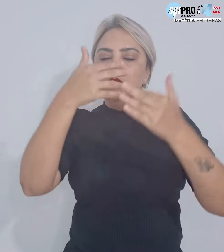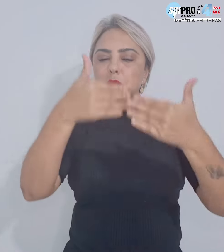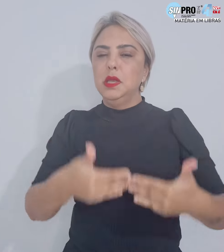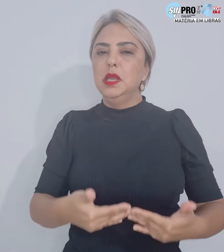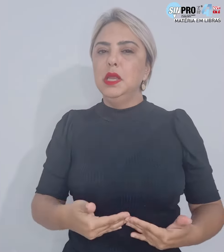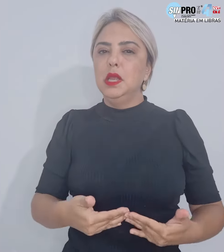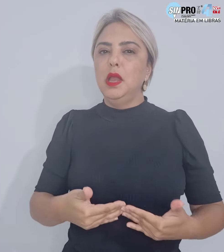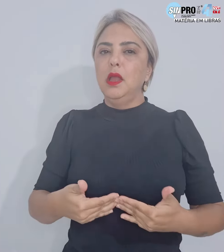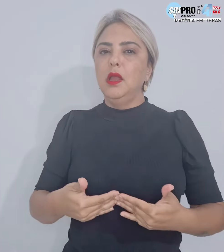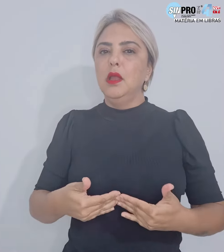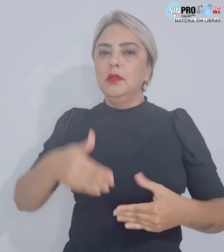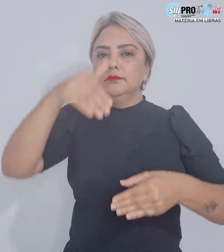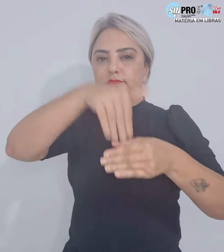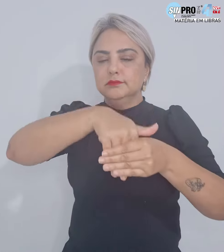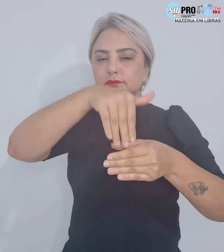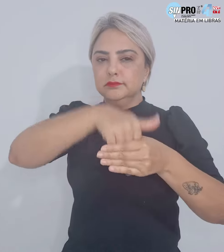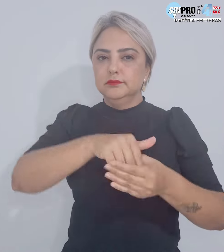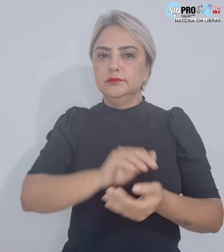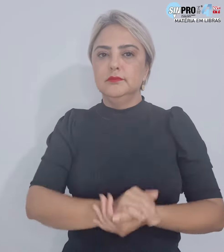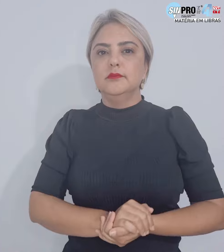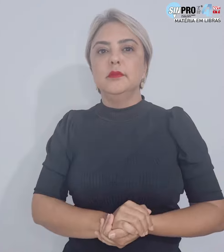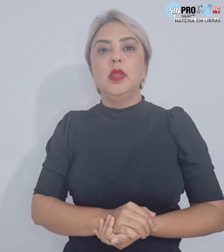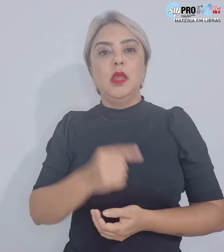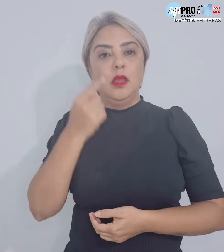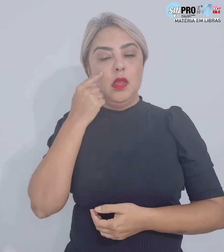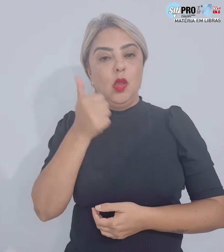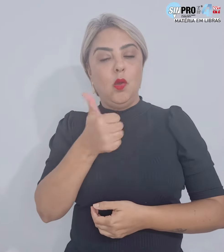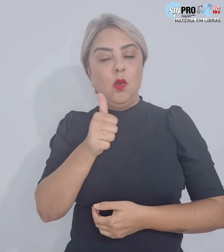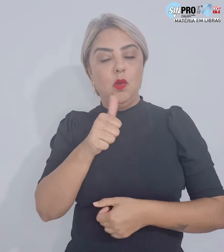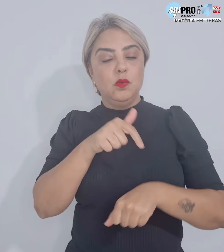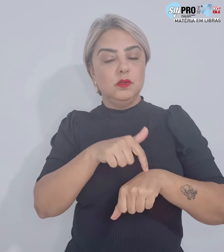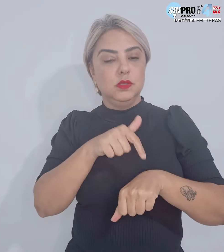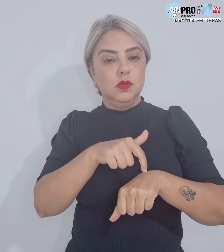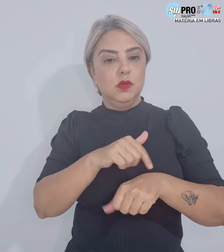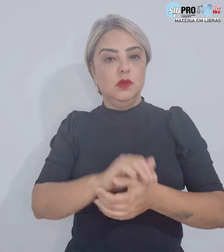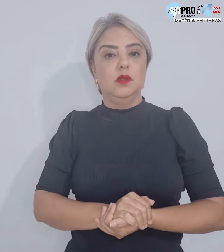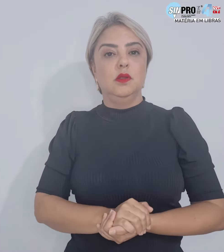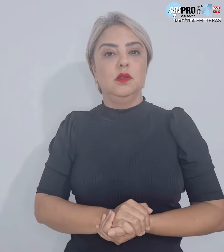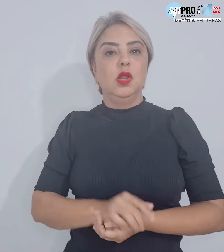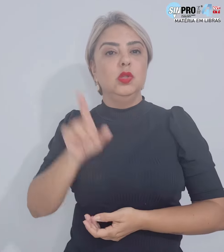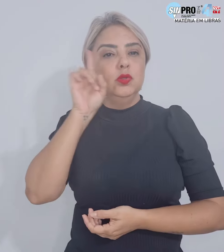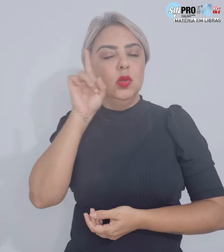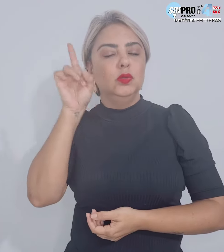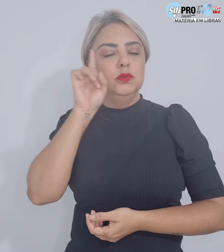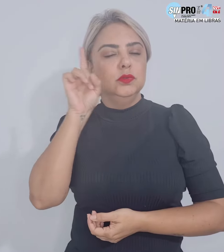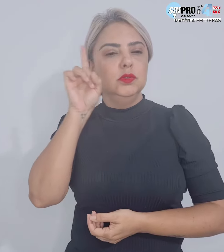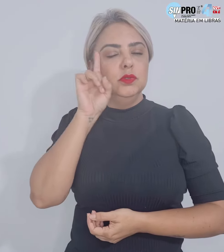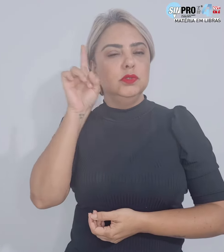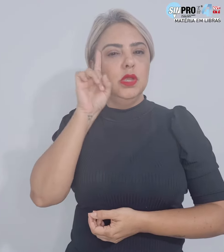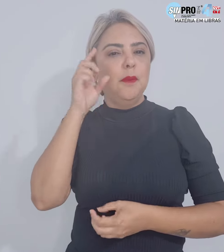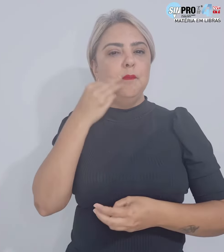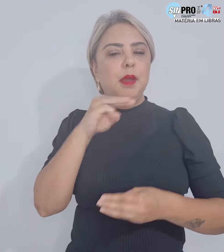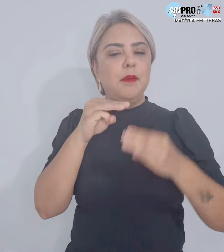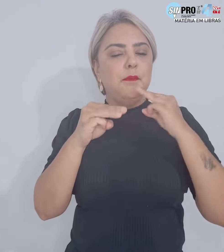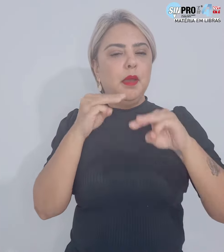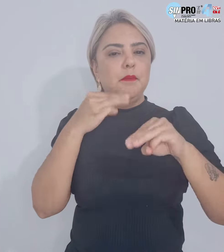falar ao longo da votação. Previsão, 11h. Diariamente, envio de mensagens